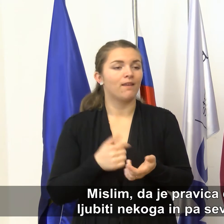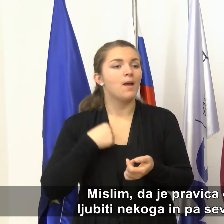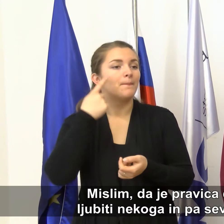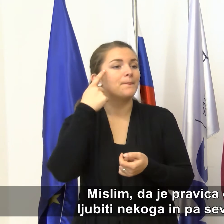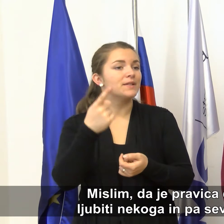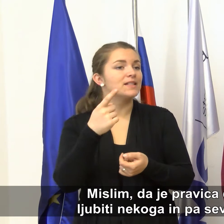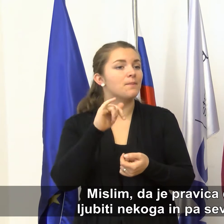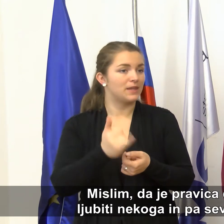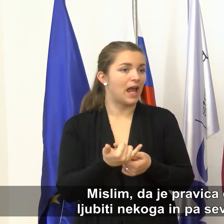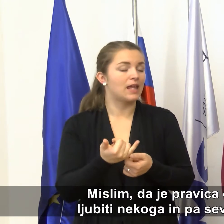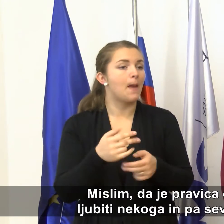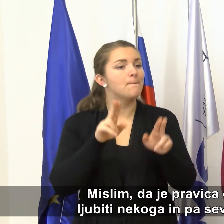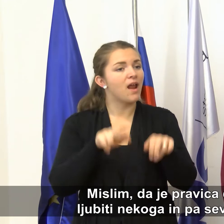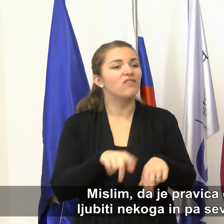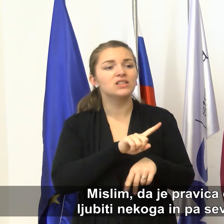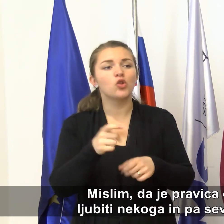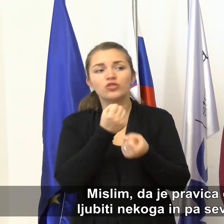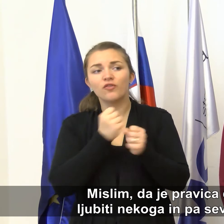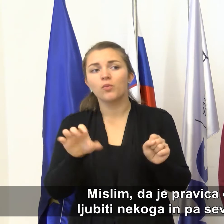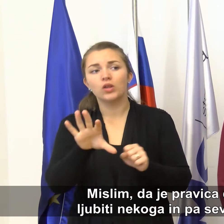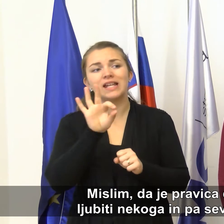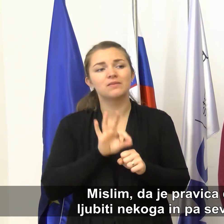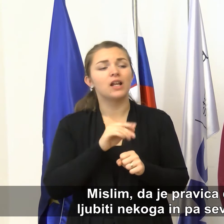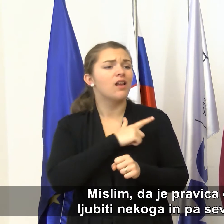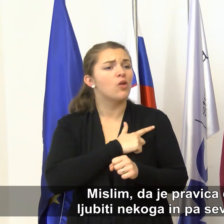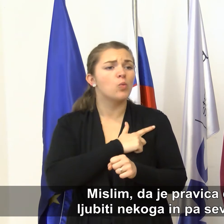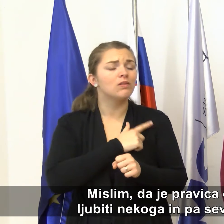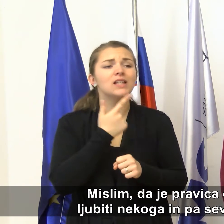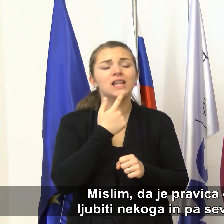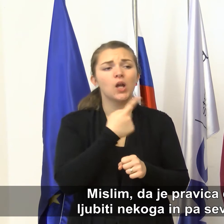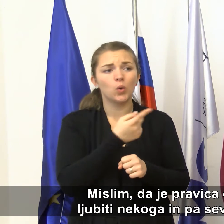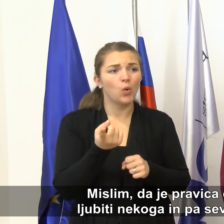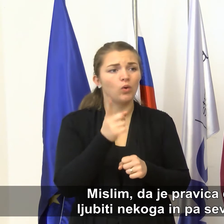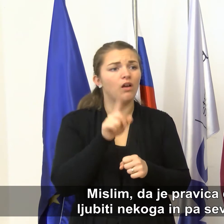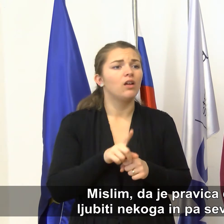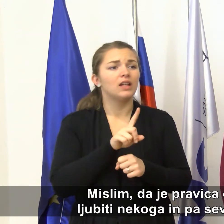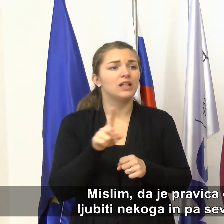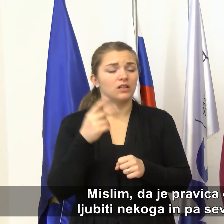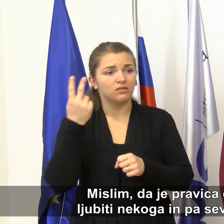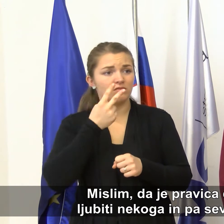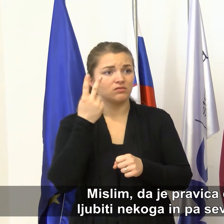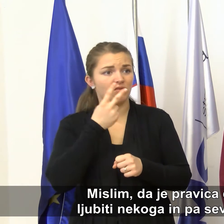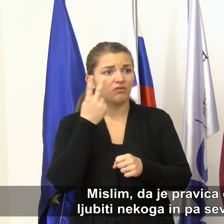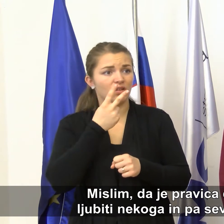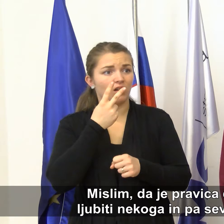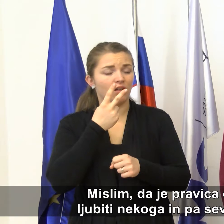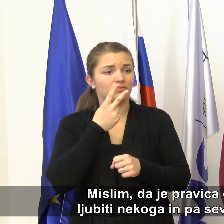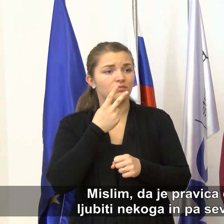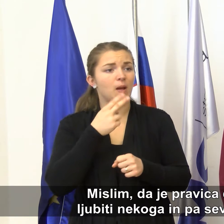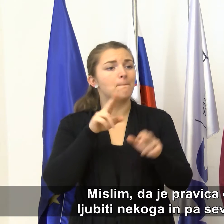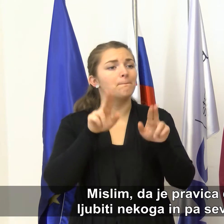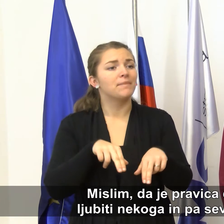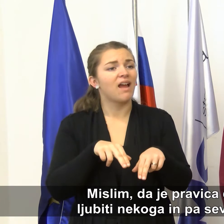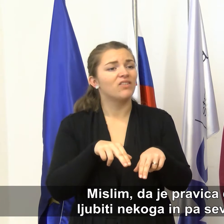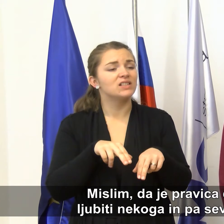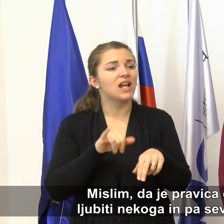Mislim, da je pravica do svobodne izbire ljubiti nekoga in pa seveda